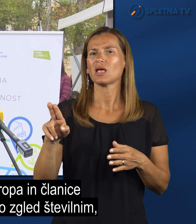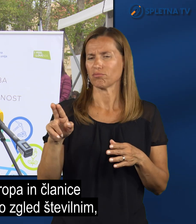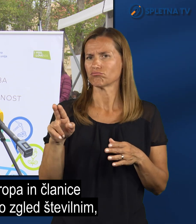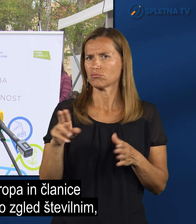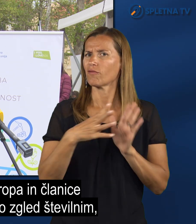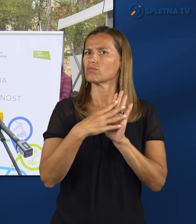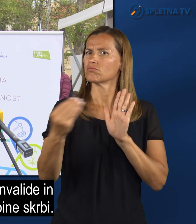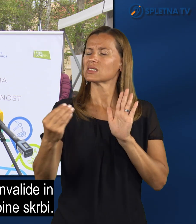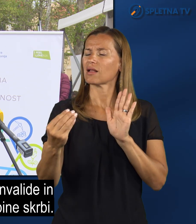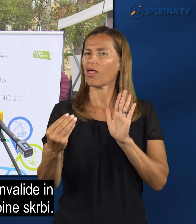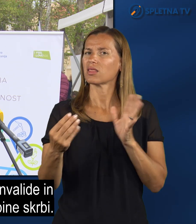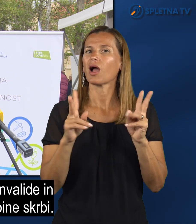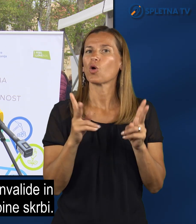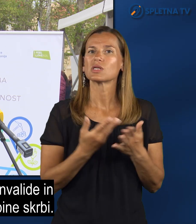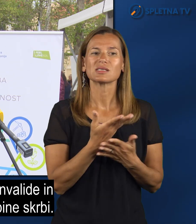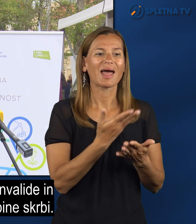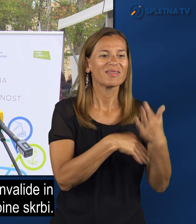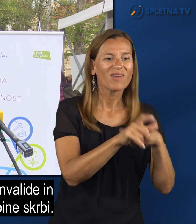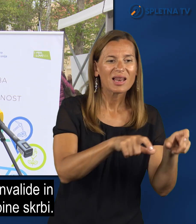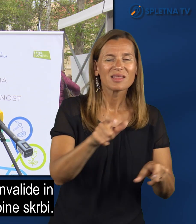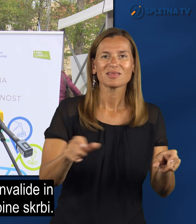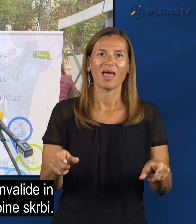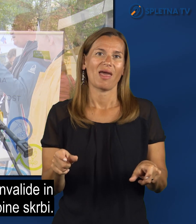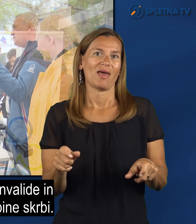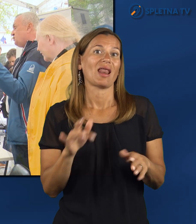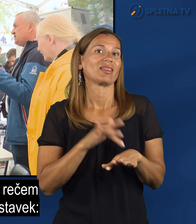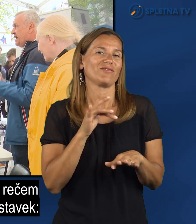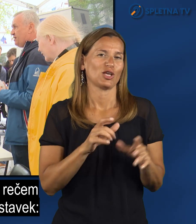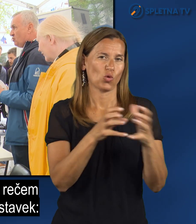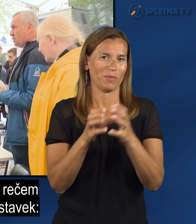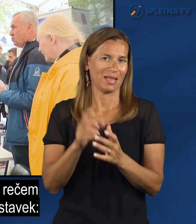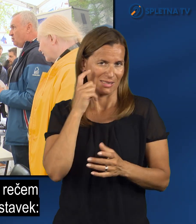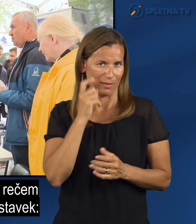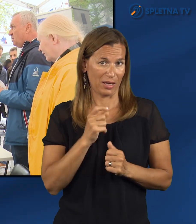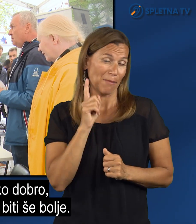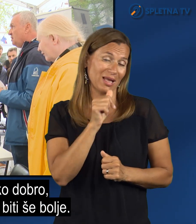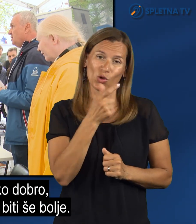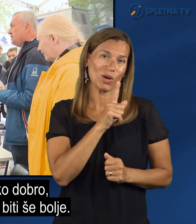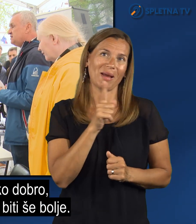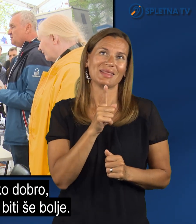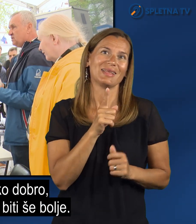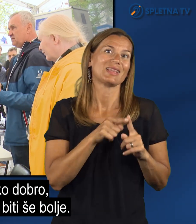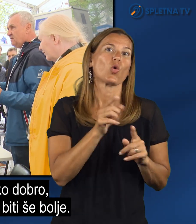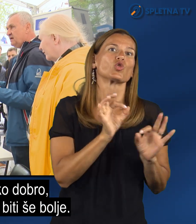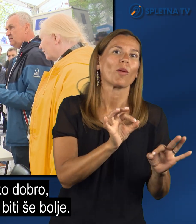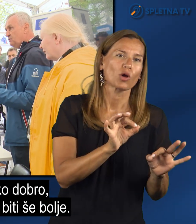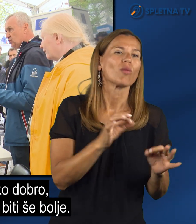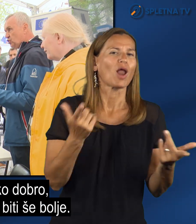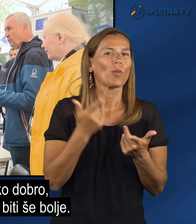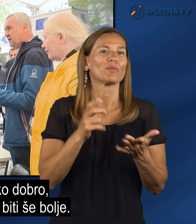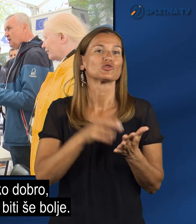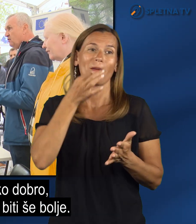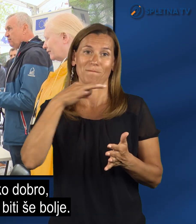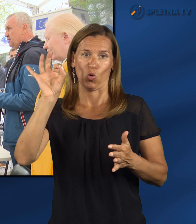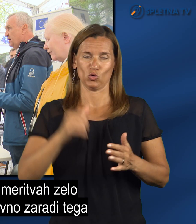mnogim, kako se za invalide in ranljive skupine skrbi. Lahko pa rečem samo en stavek: nikoli ni tako dobro, da ne bi moglo biti še